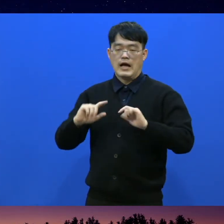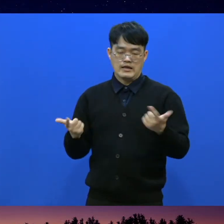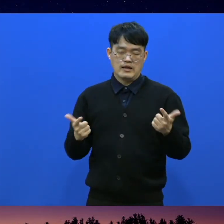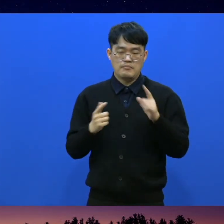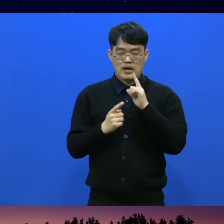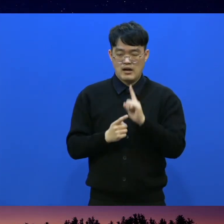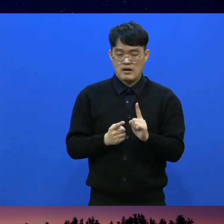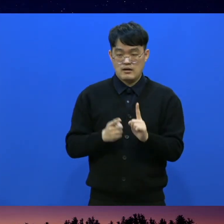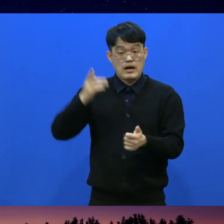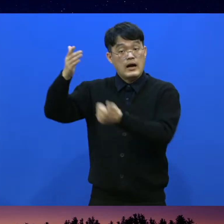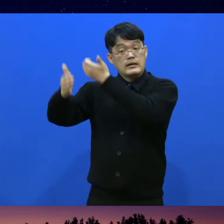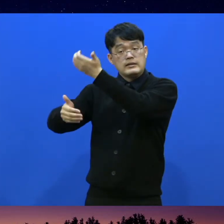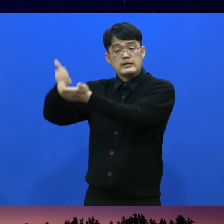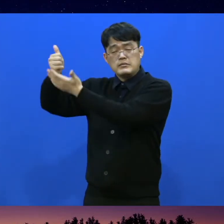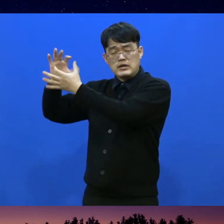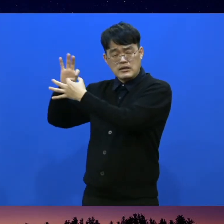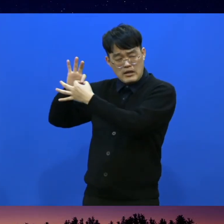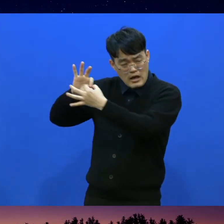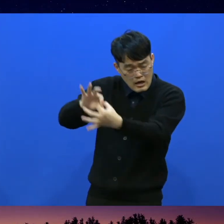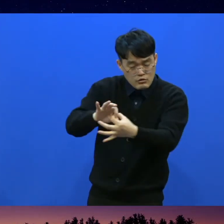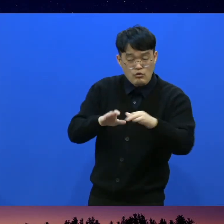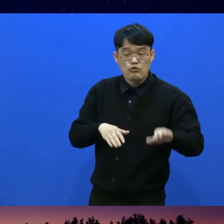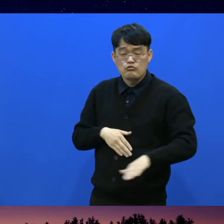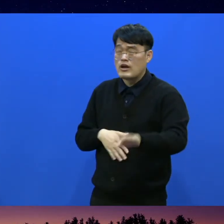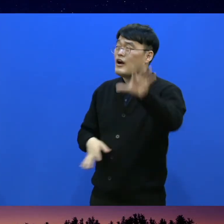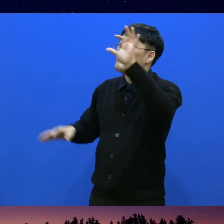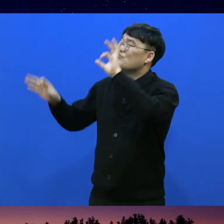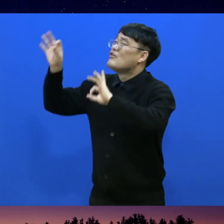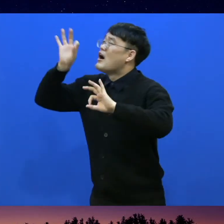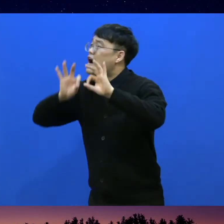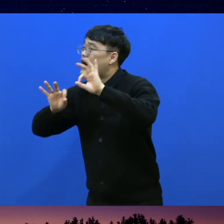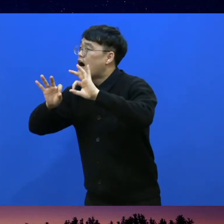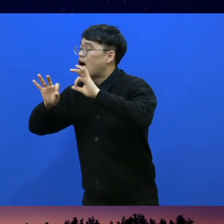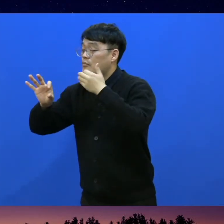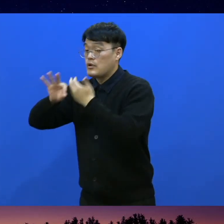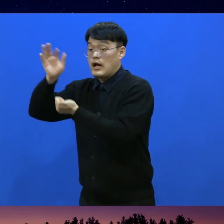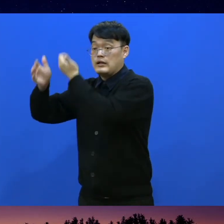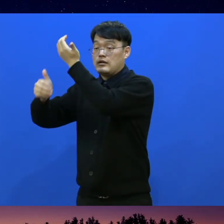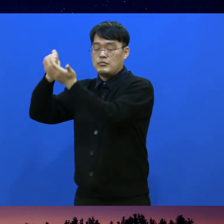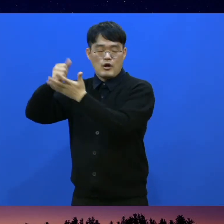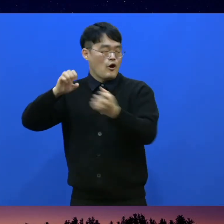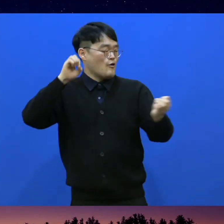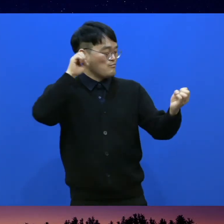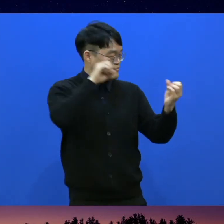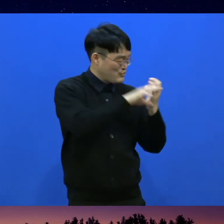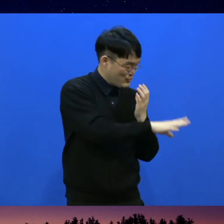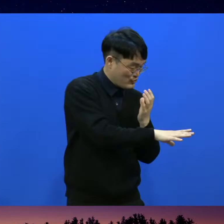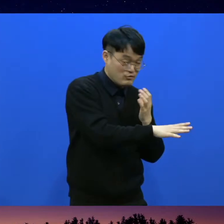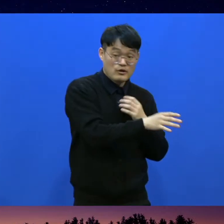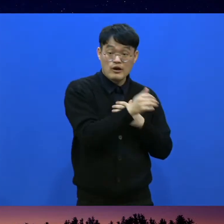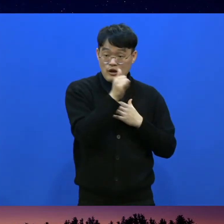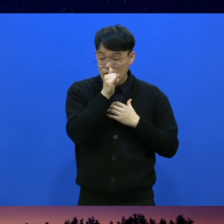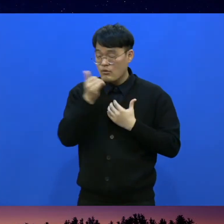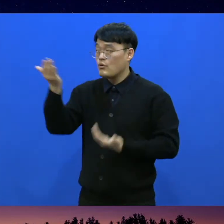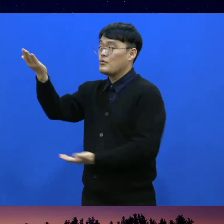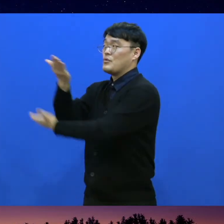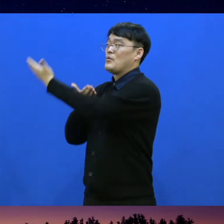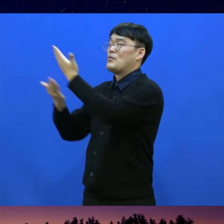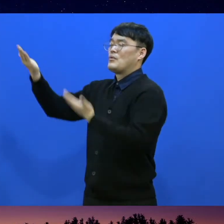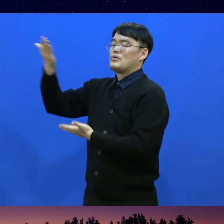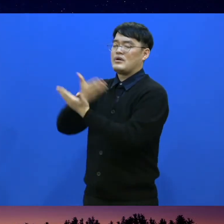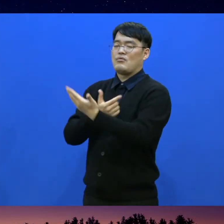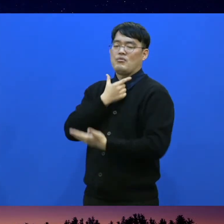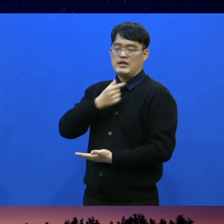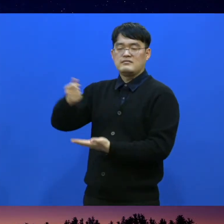하나님은 우리에게 계속적으로 반응하시는 분이다. 우리가 구하면 우리에게 반응하시는 분이다. 그리고 우리가 교제하기를 원하시는 분이다.